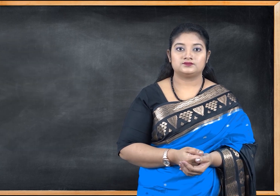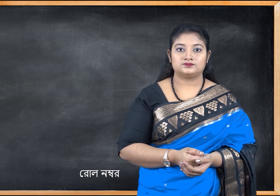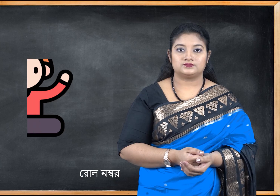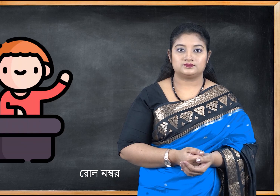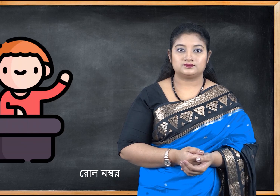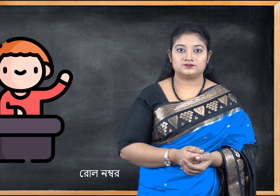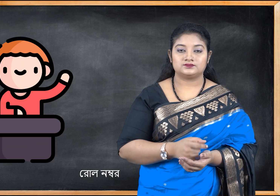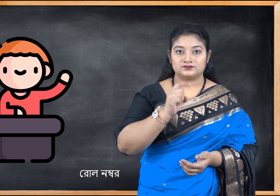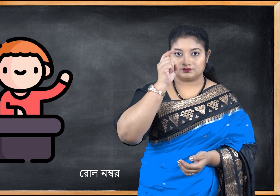রোল নম্বর,